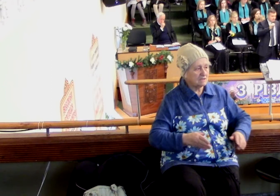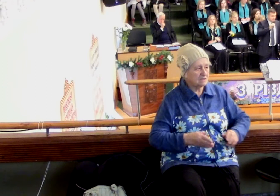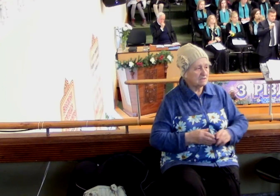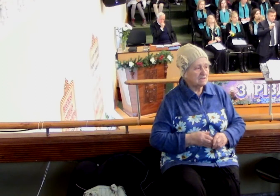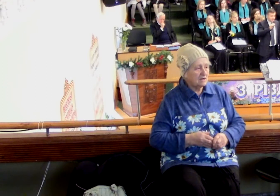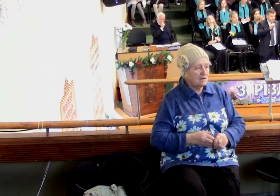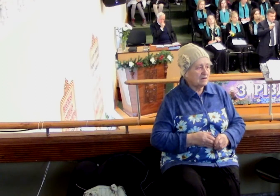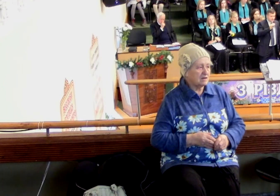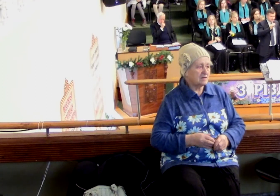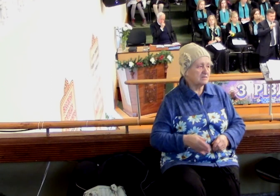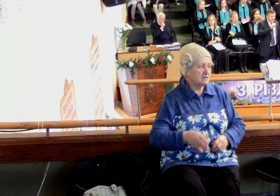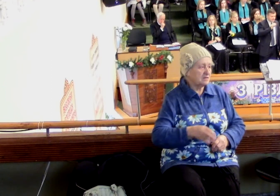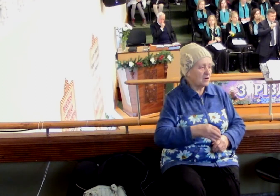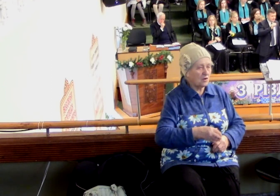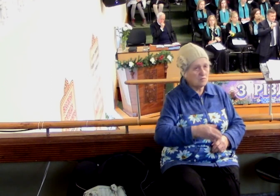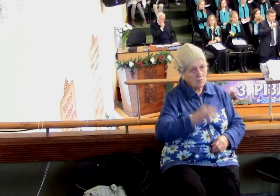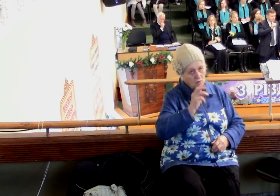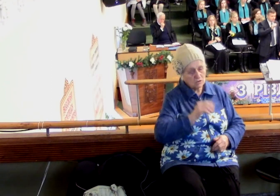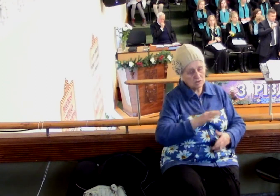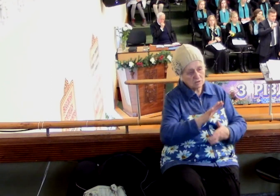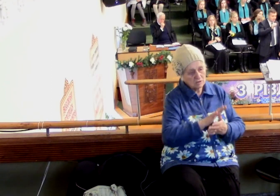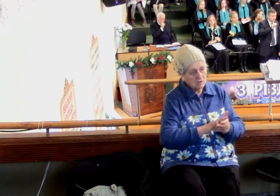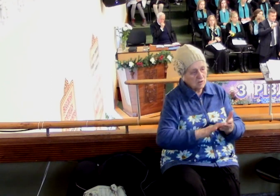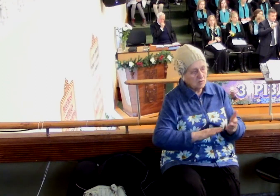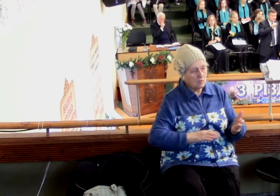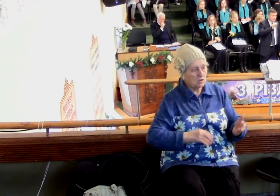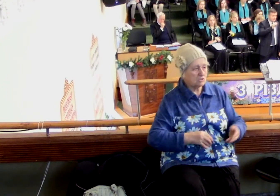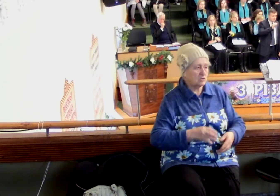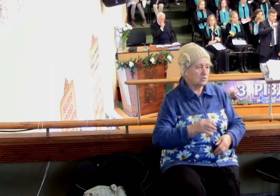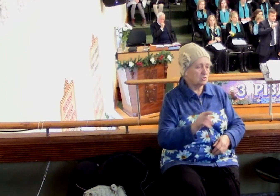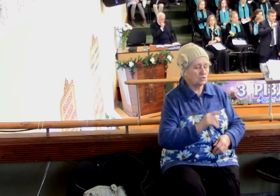всех. Боже, прости, что порой мы